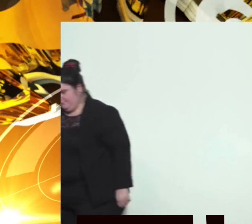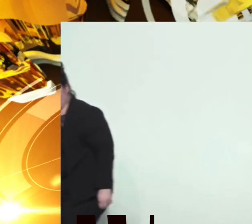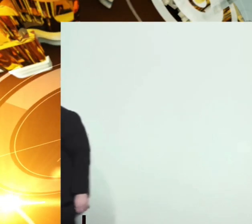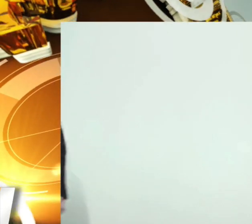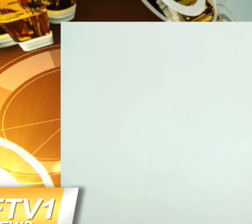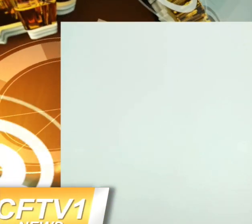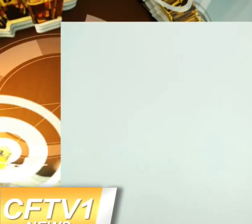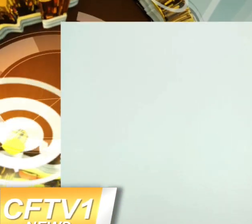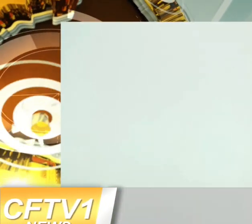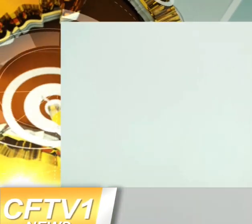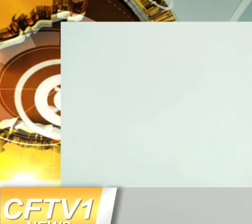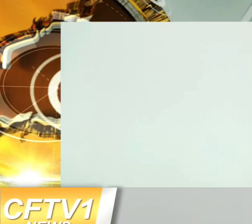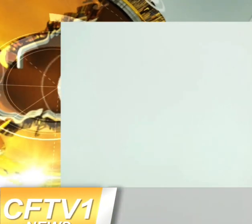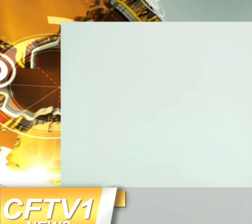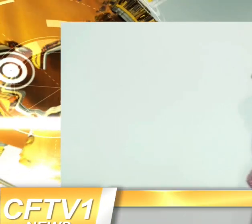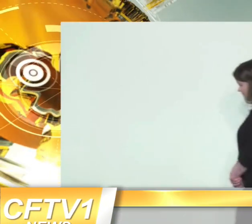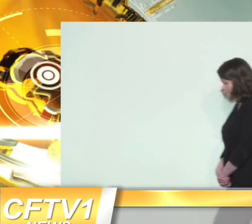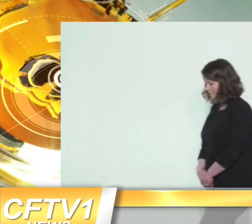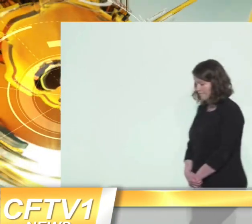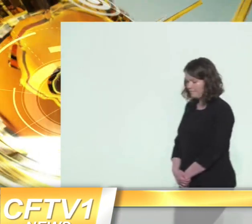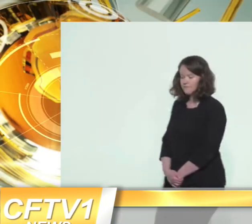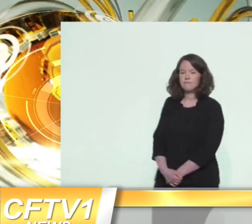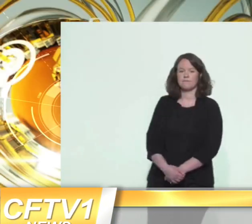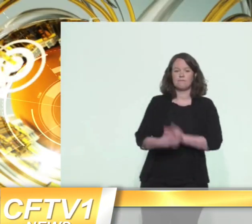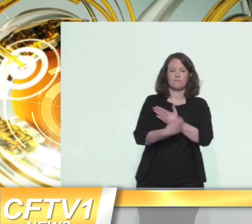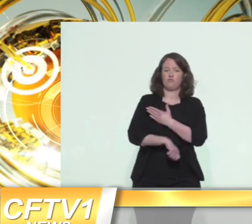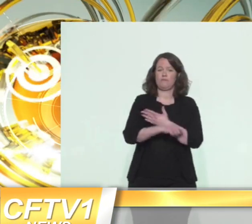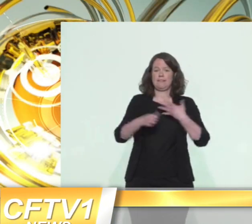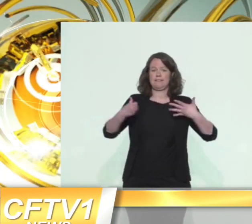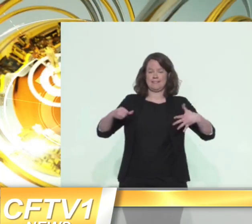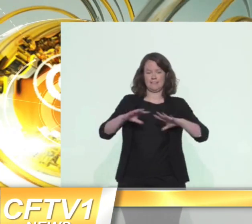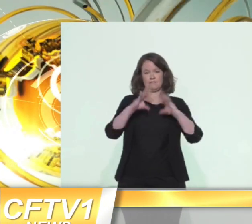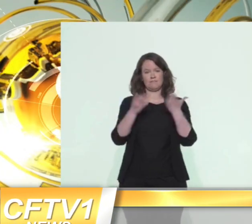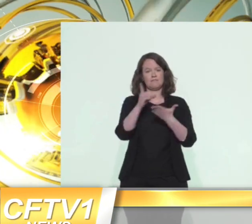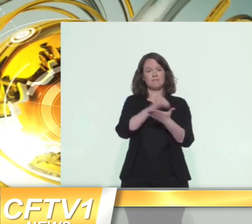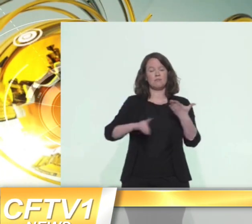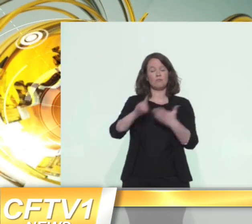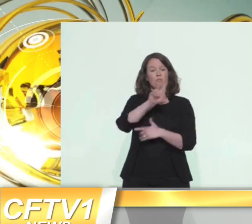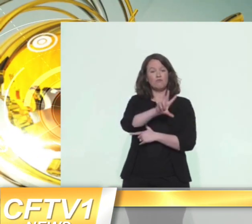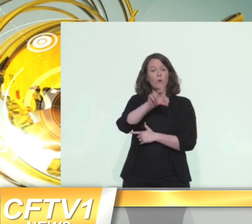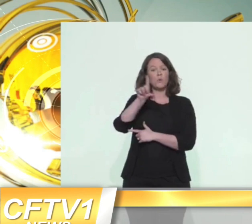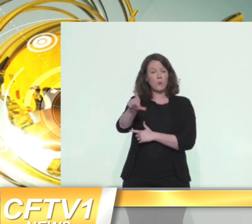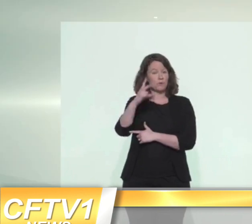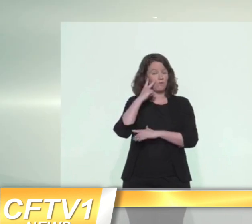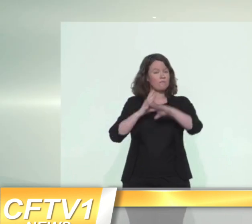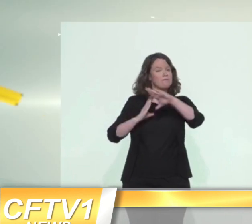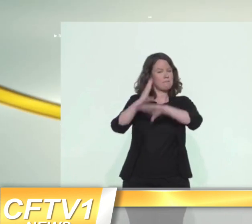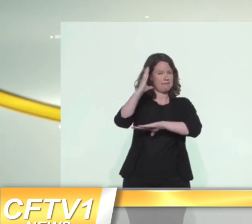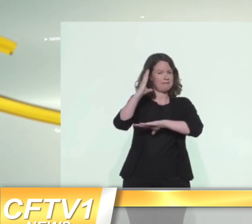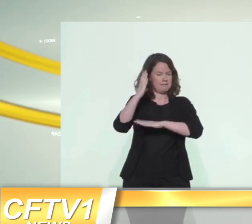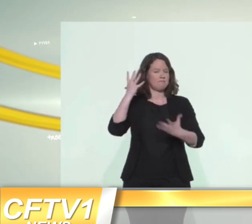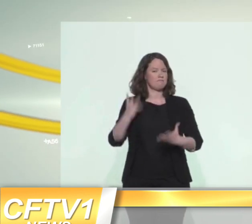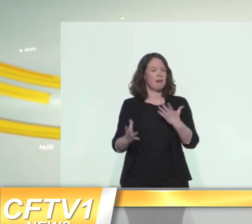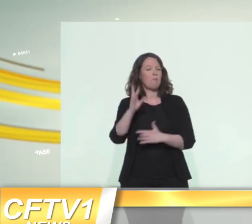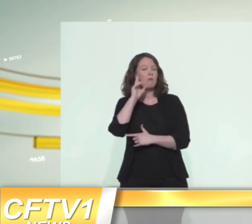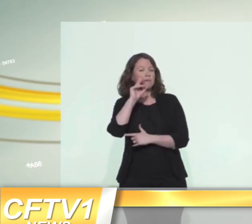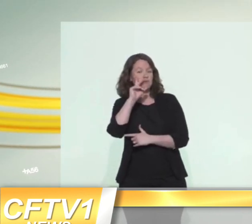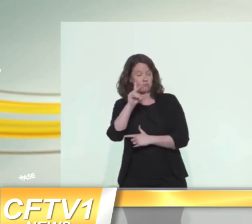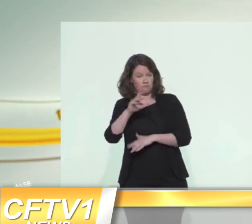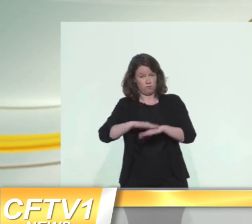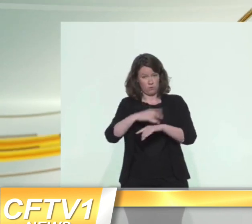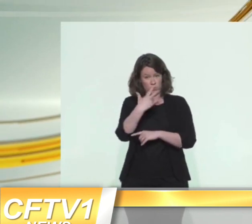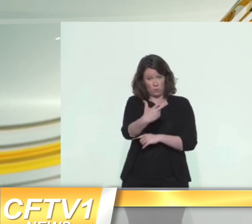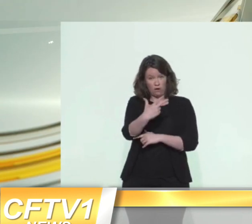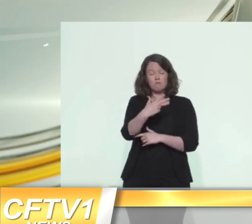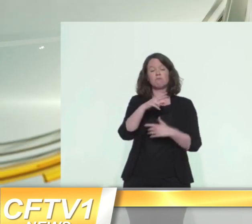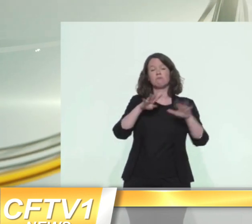32 départements qui présentent un excès de mortalité, dont 3 avec un niveau exceptionnel, les Hauts-de-Seine,